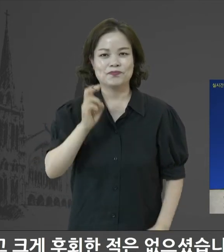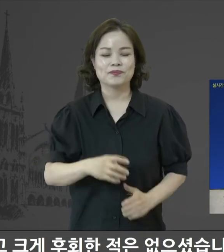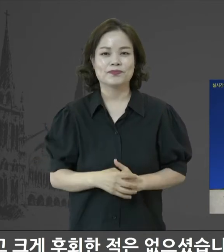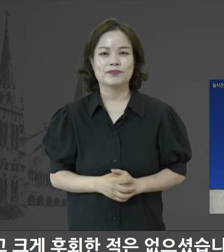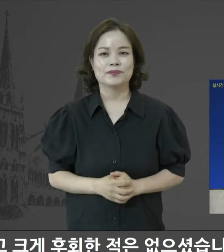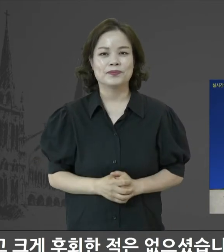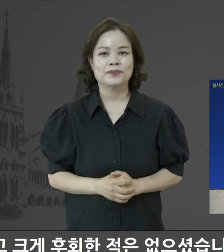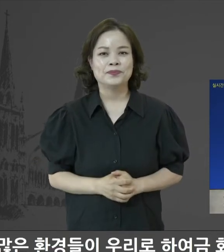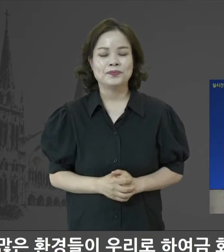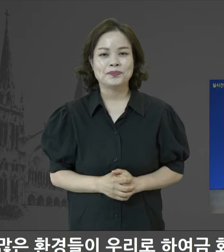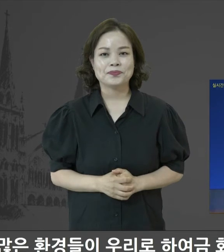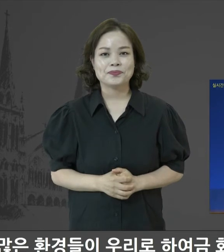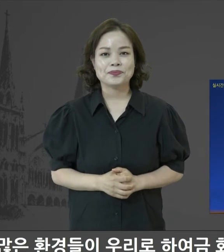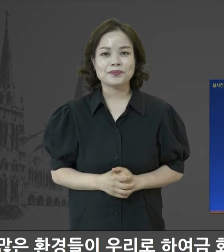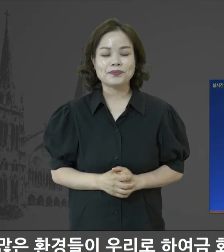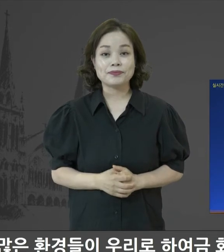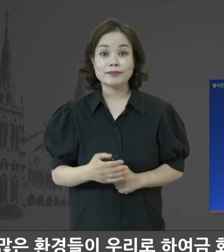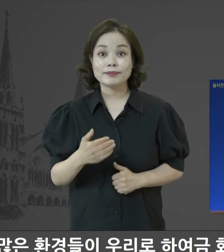하고 있습니다.